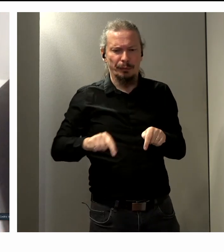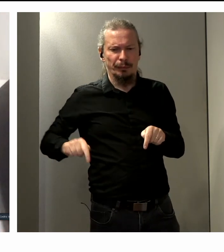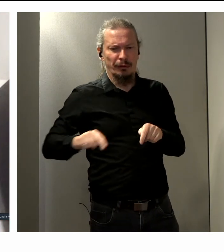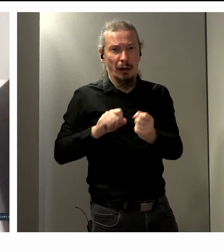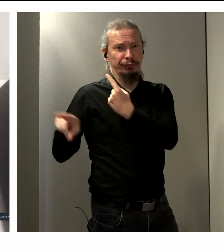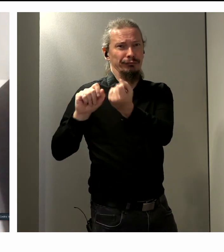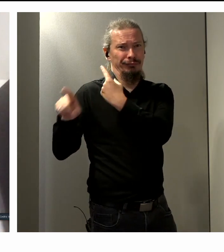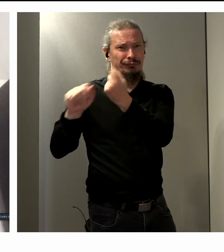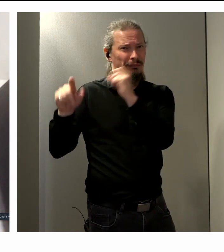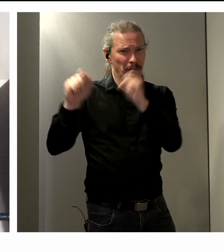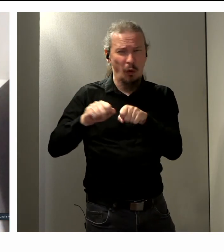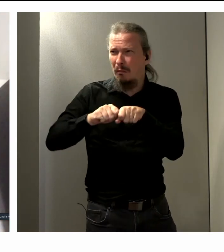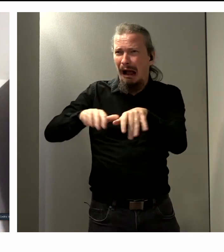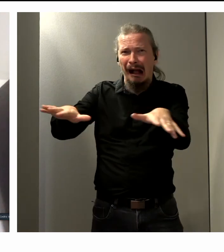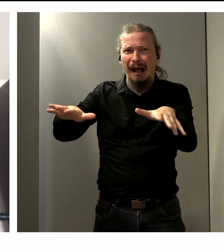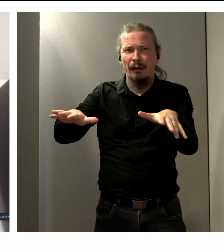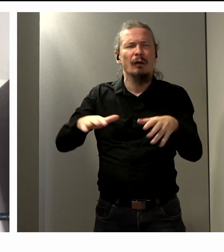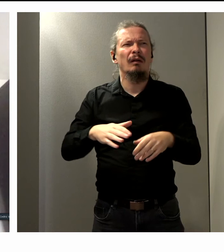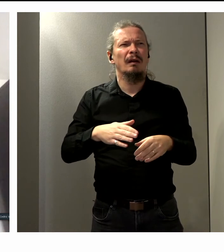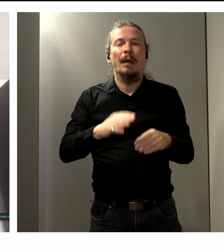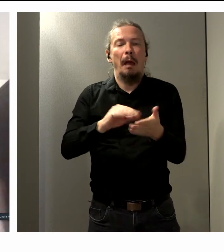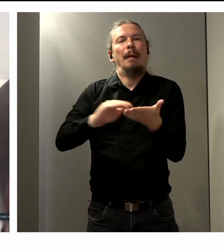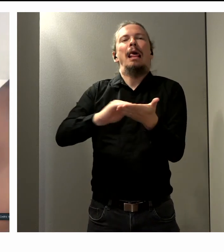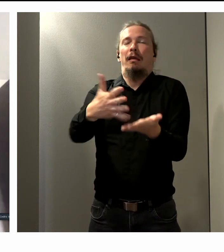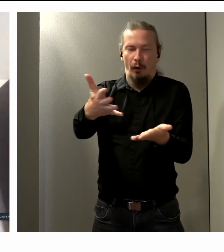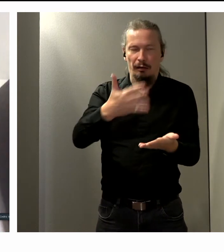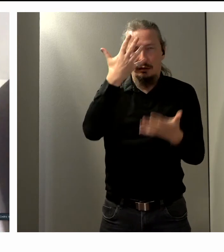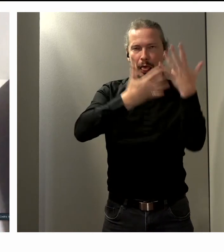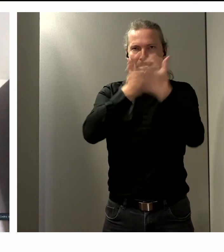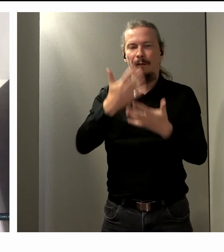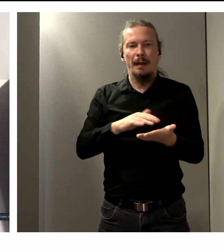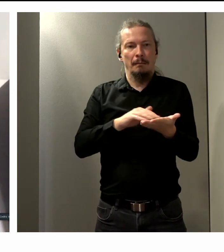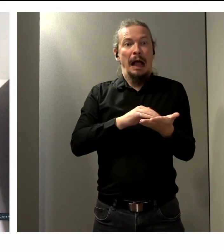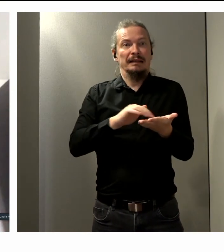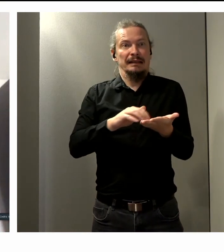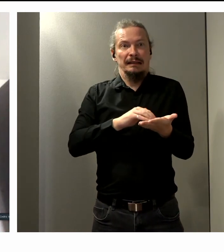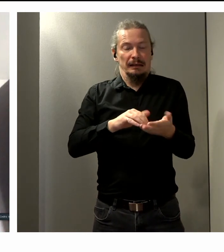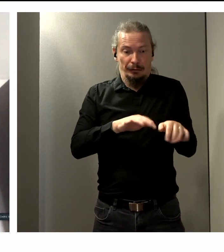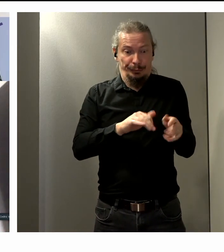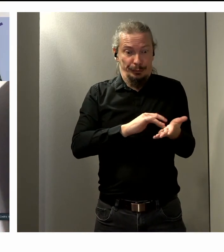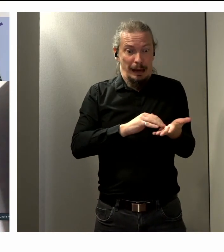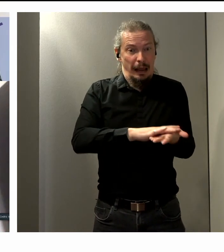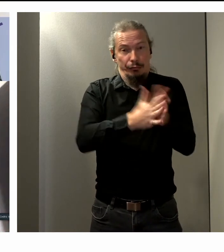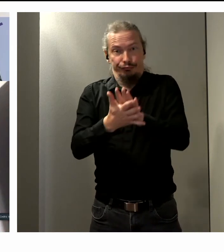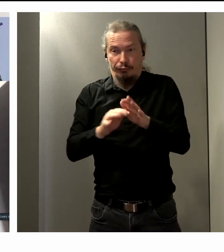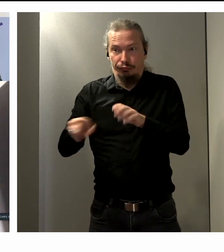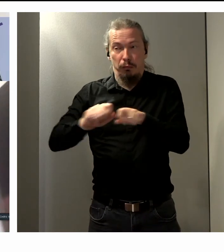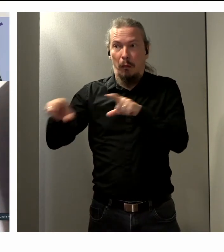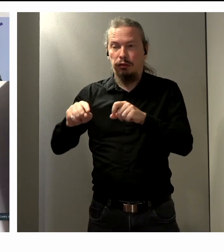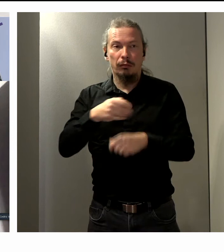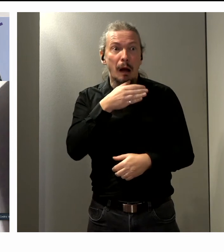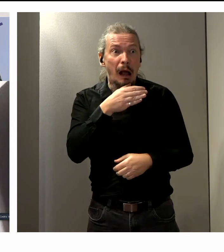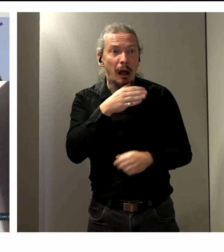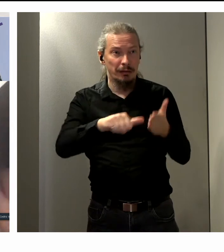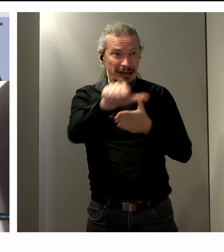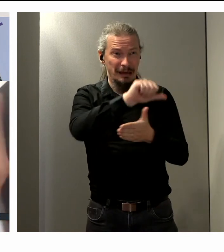ASCII. C'était pas morse, pardon, braille bien sûr vers ASCII. C'était impressionnant ce qu'il arrivait à faire, communiquer avec